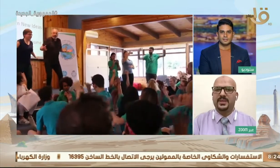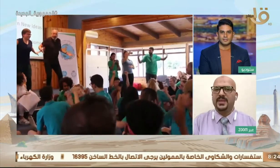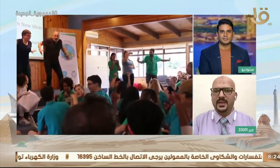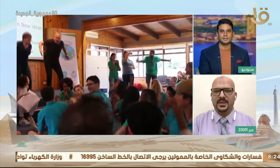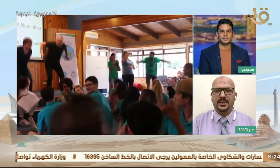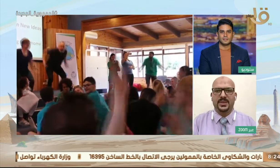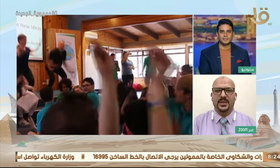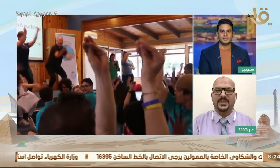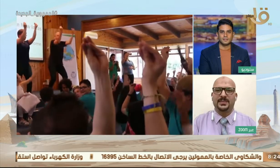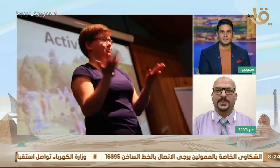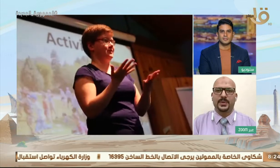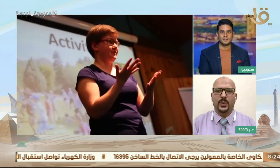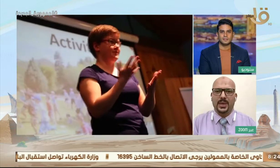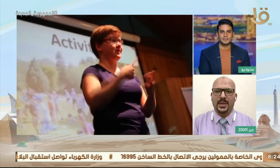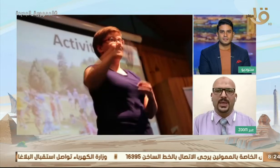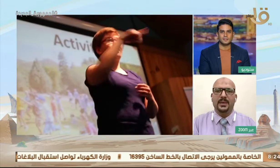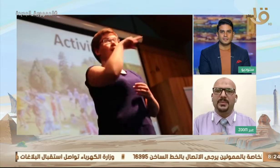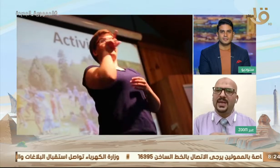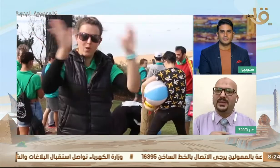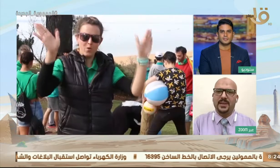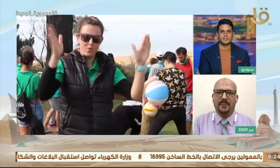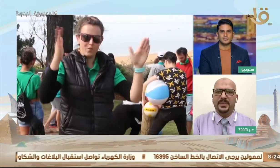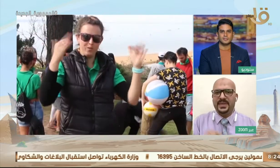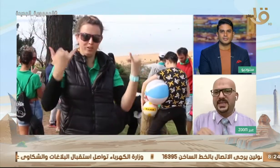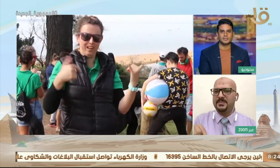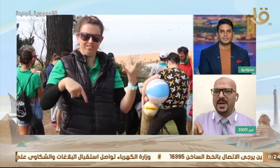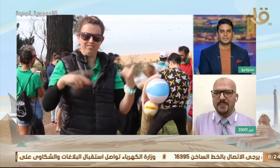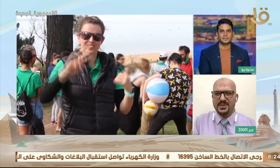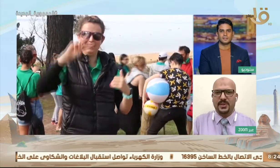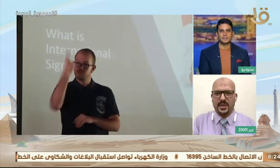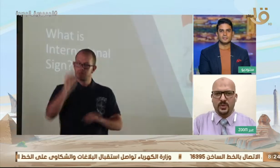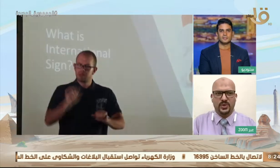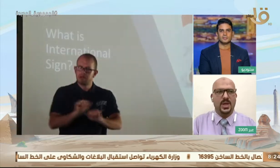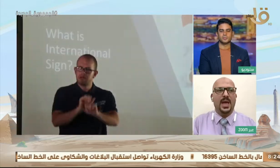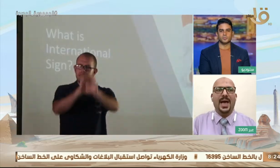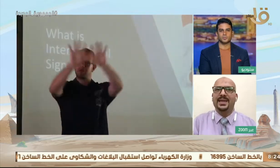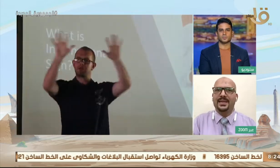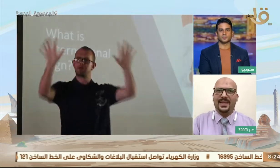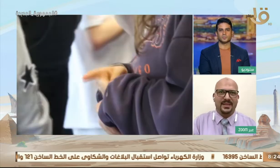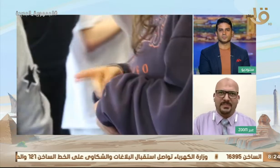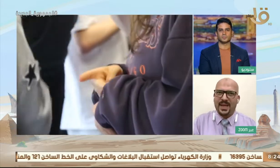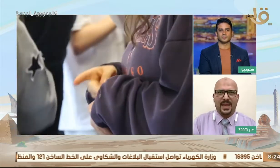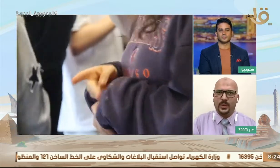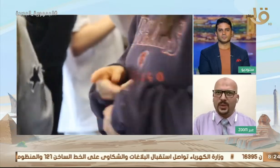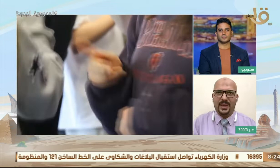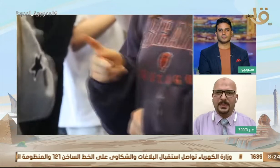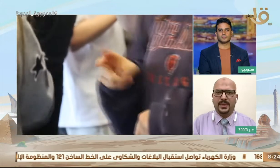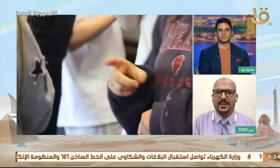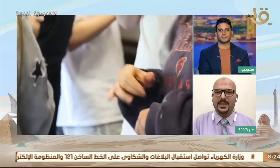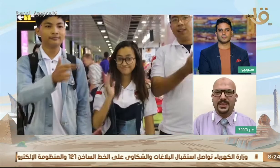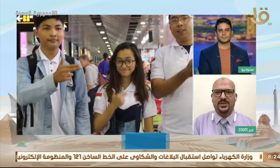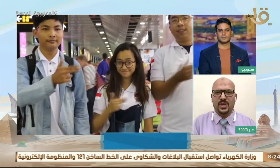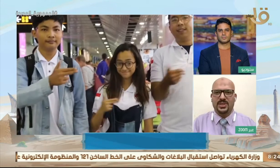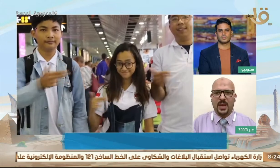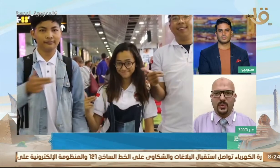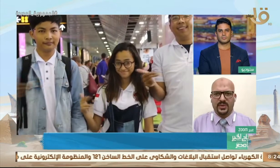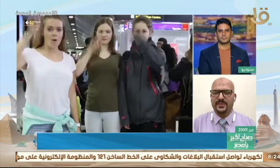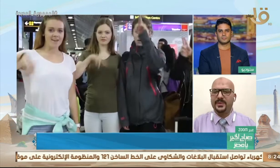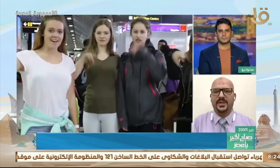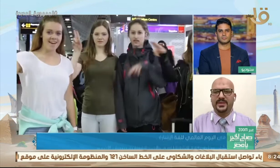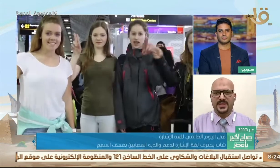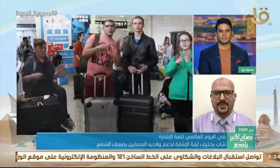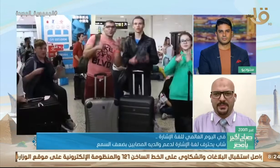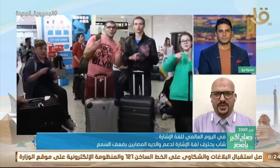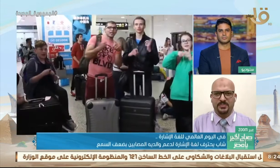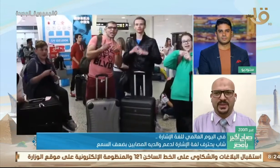الصم، فبالتالي بيكتسب اللغه بتاعه الاب اللي هي اسمها المذر لانجوج. ايا كانت بقى اللغه كده كده الشخص او